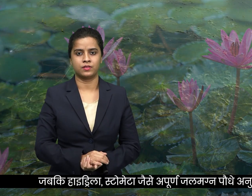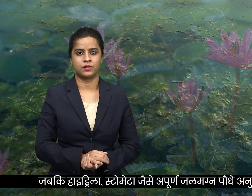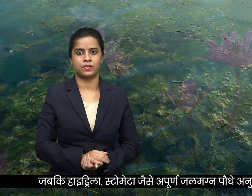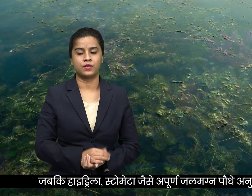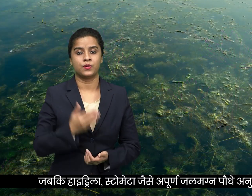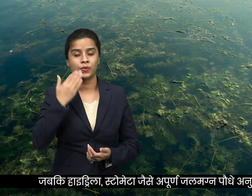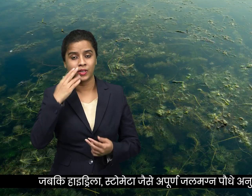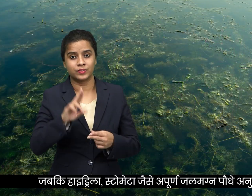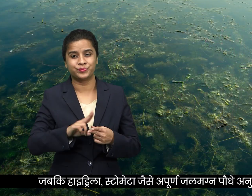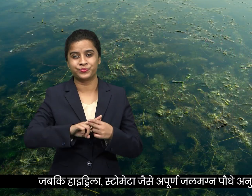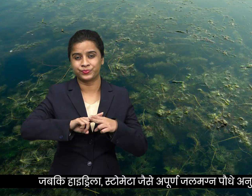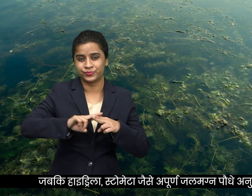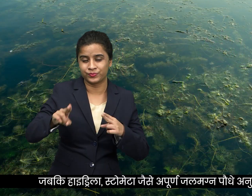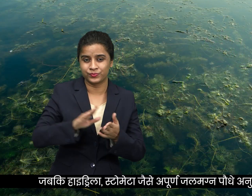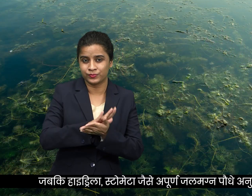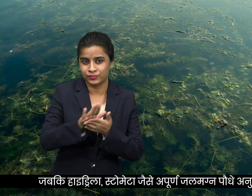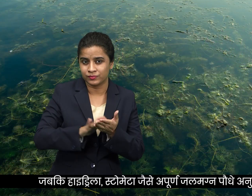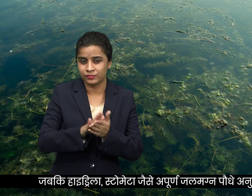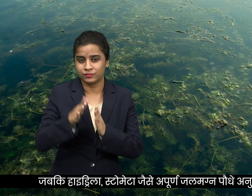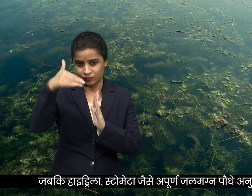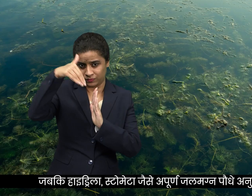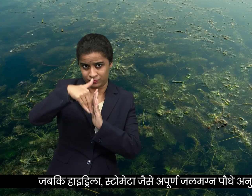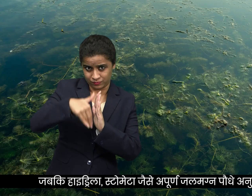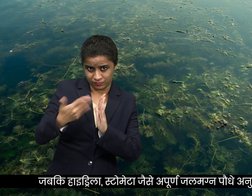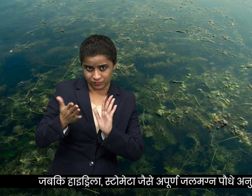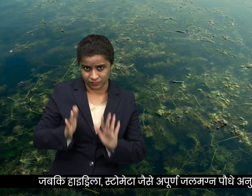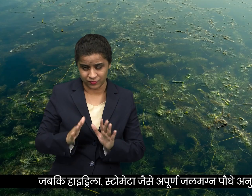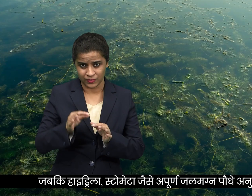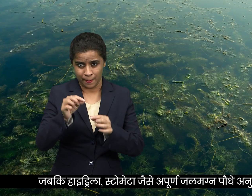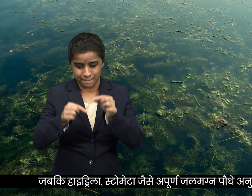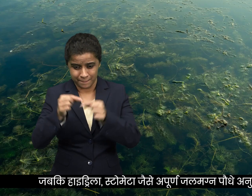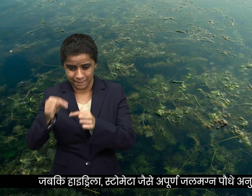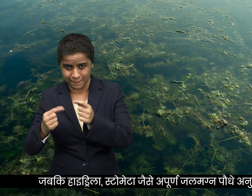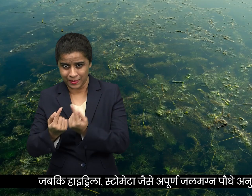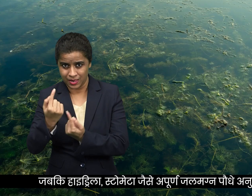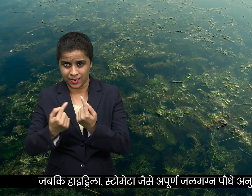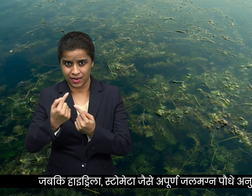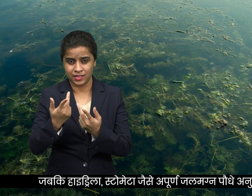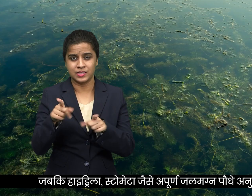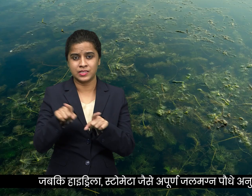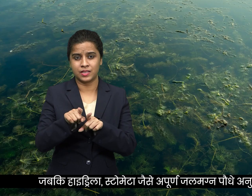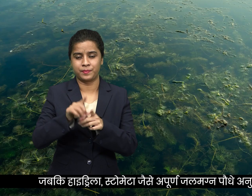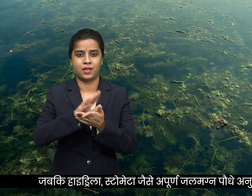जबकि हाइड्रिला स्टोमेटा जैसे अपूर्ण जलमग्न पौधे अनुपस्थित होते